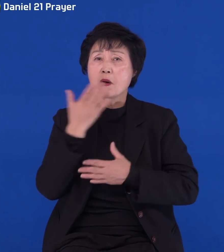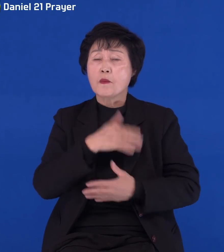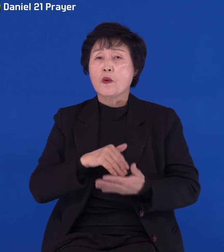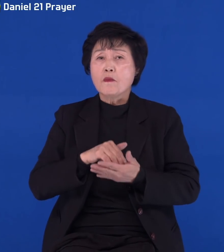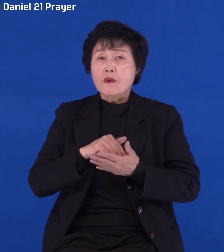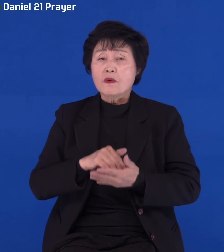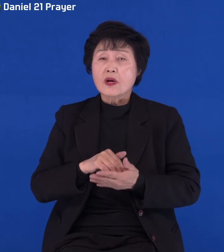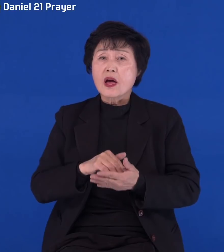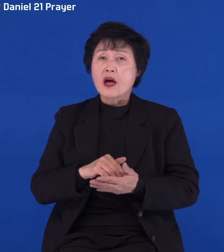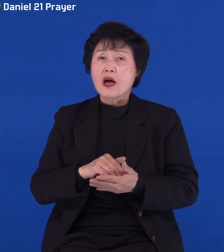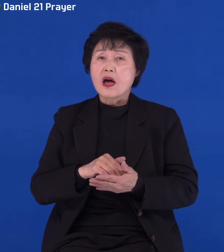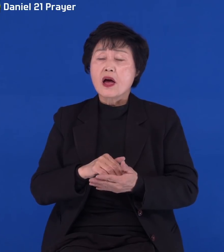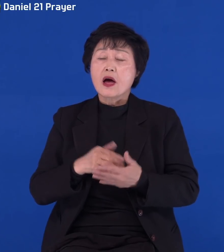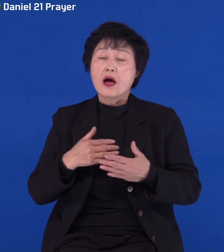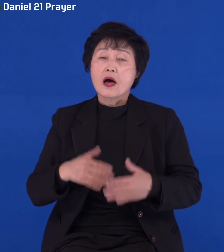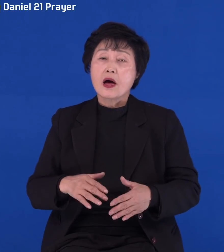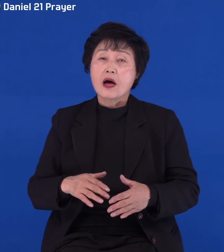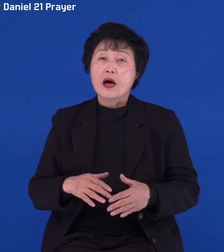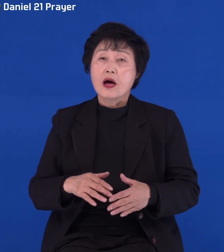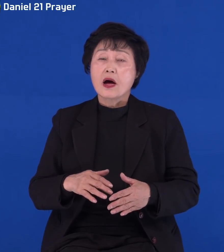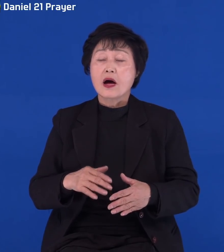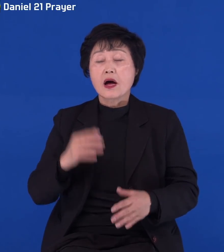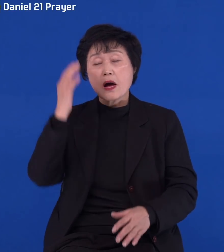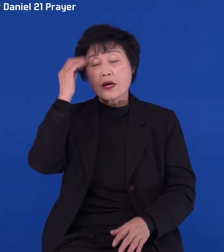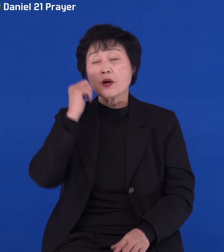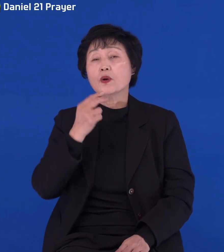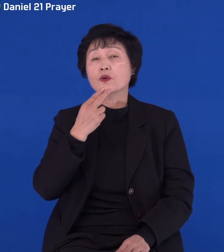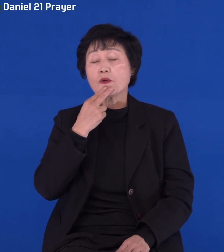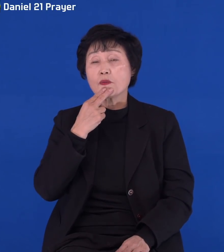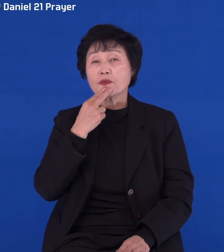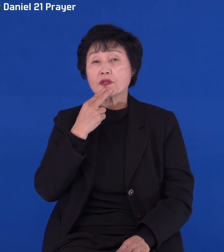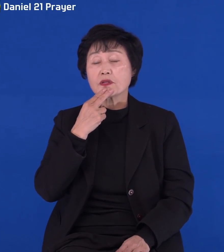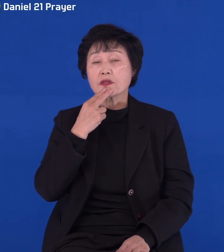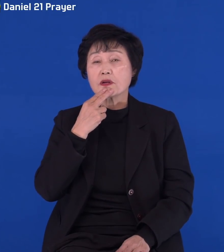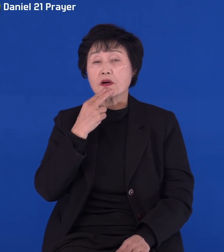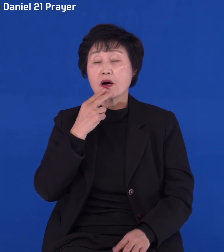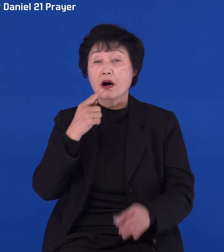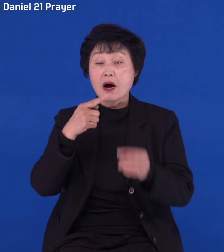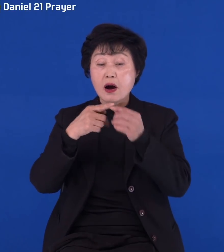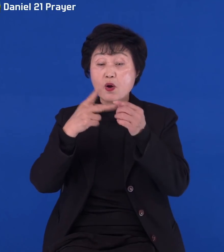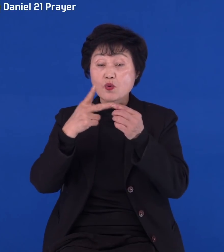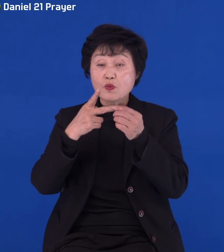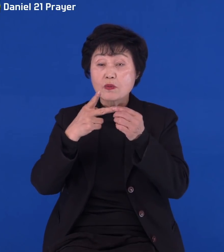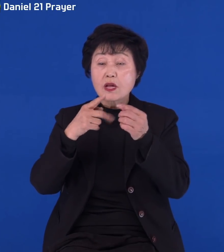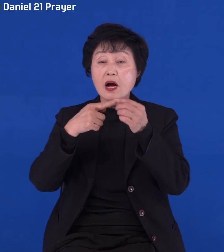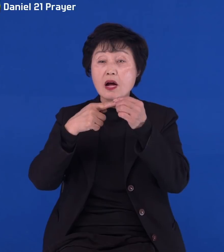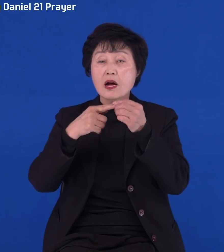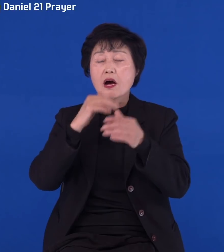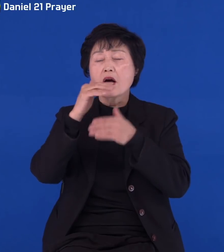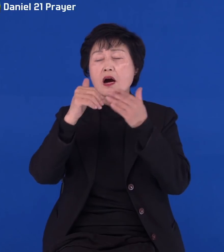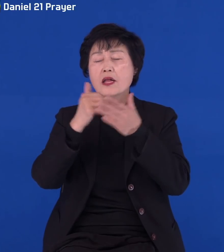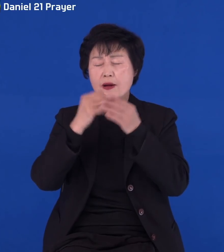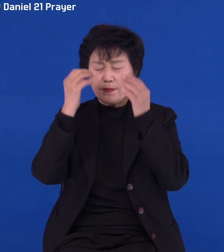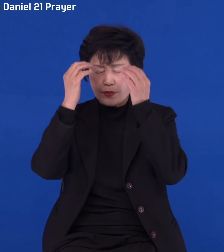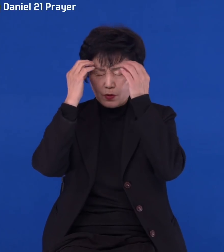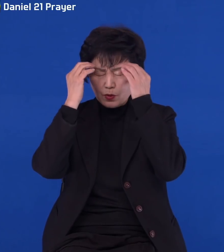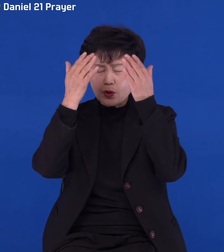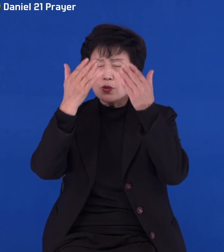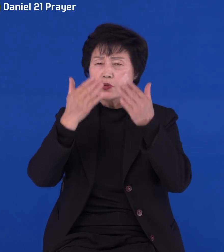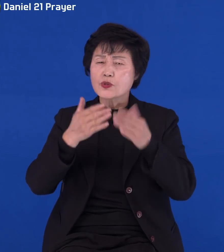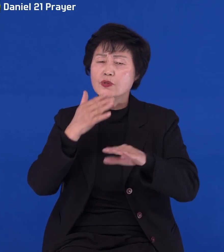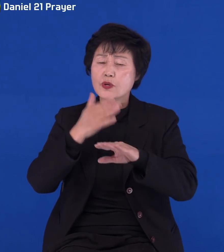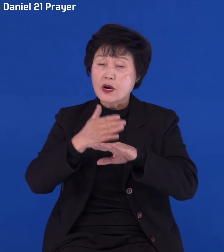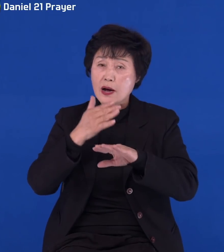기력도 없고 두 마디만 계속 반복합니다. 하나님 고난을 주셔서 감사합니다. 저희 어머님도 부흥사였거든요.